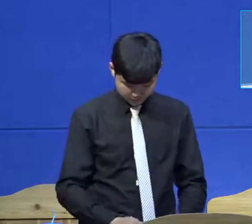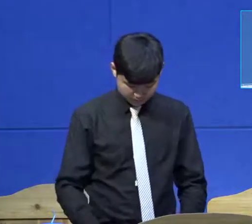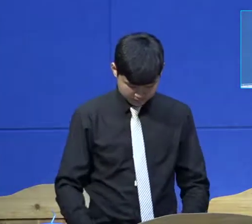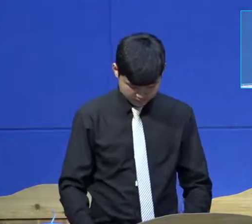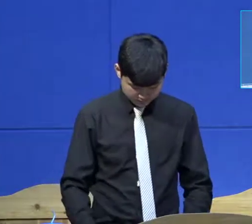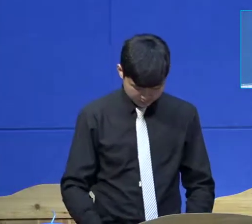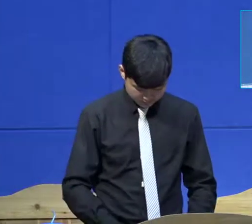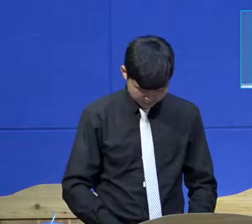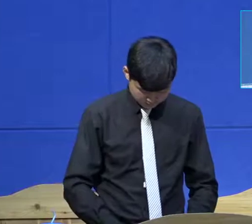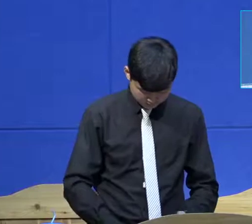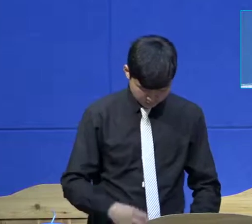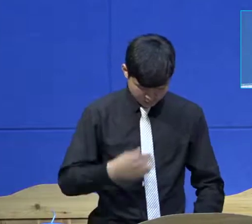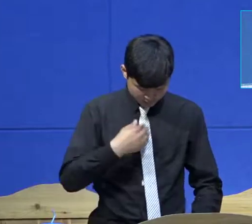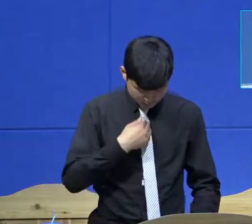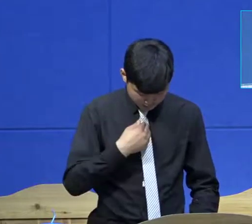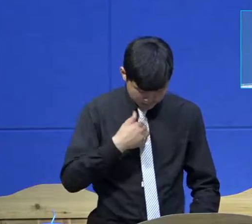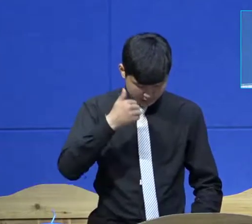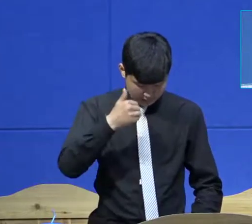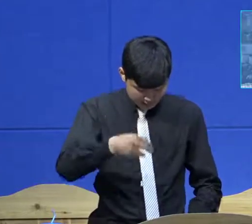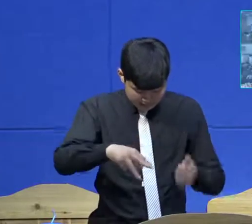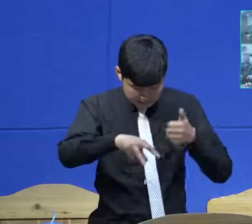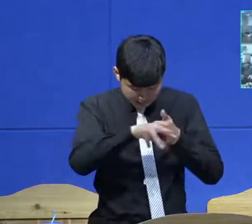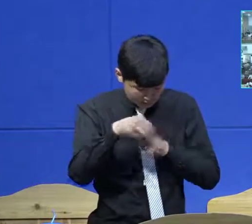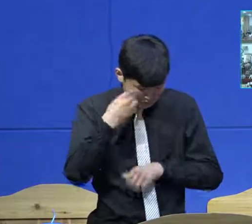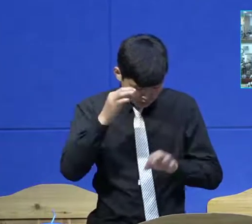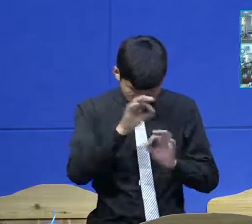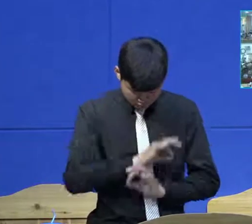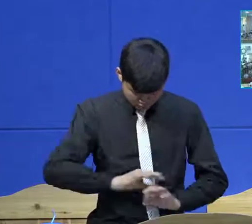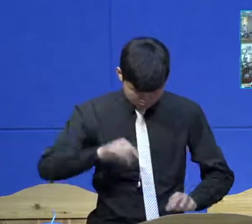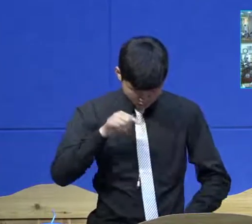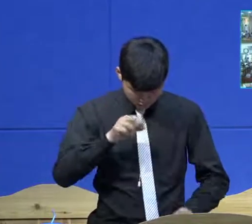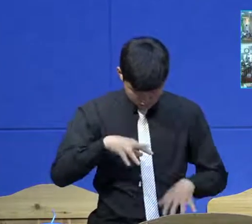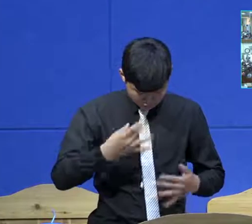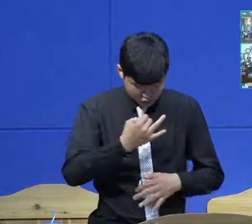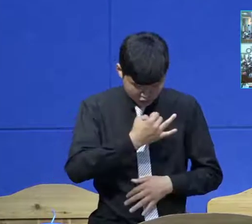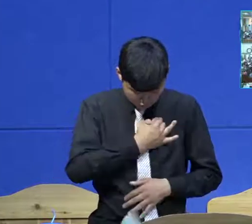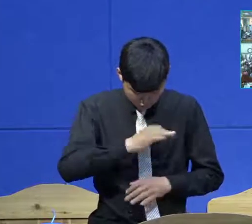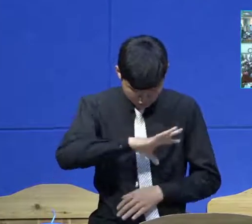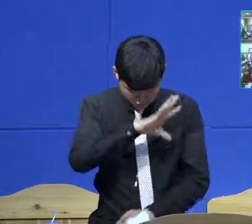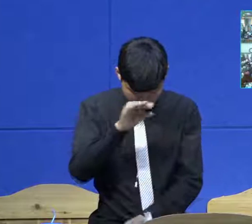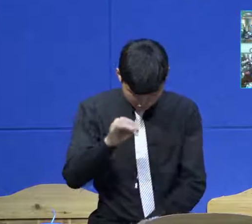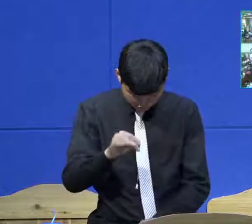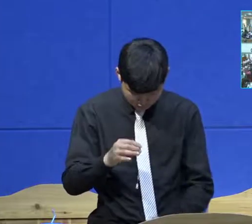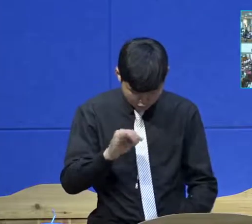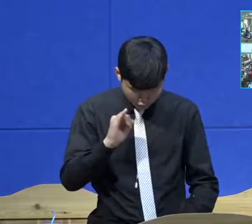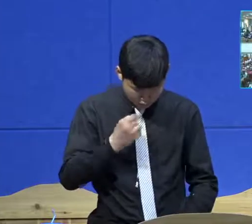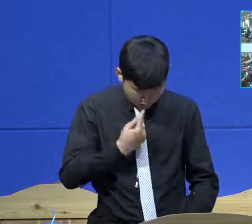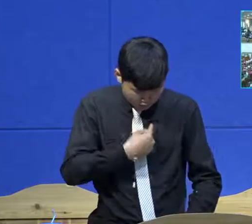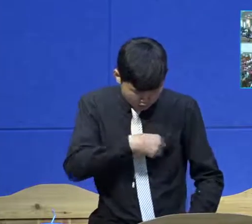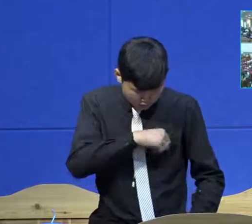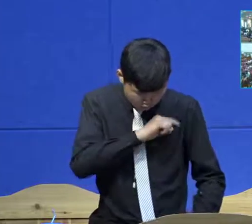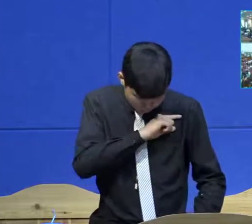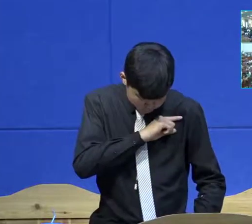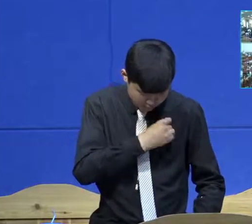Хамт унши. Би сайн мэдэнэс ичихгүй. Энэ бол итгэгч болгоныг юуны төрөнд